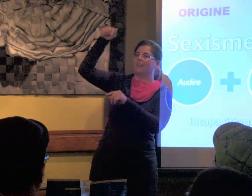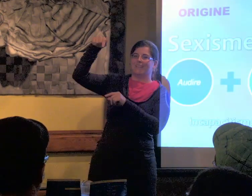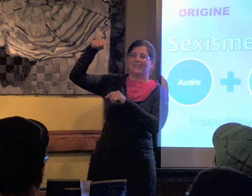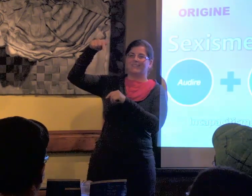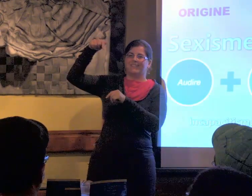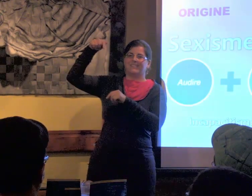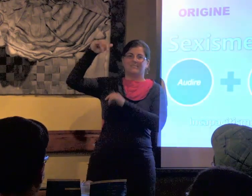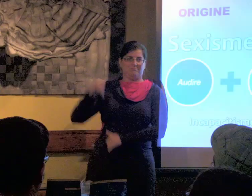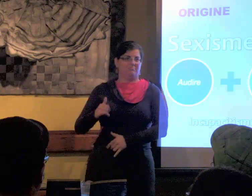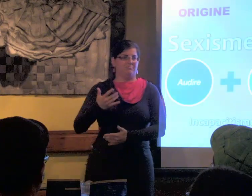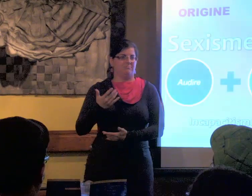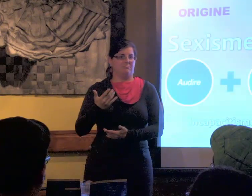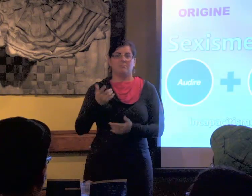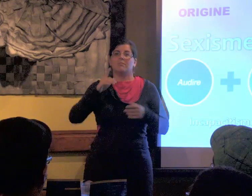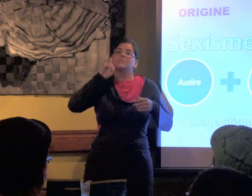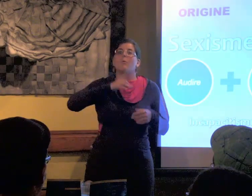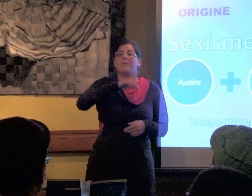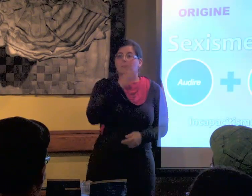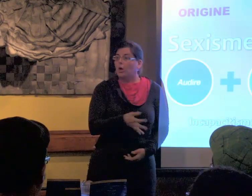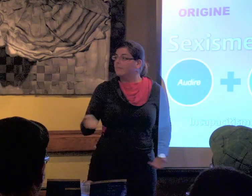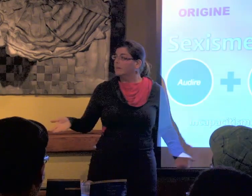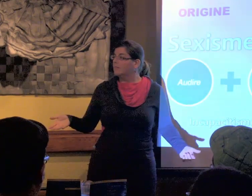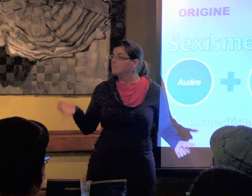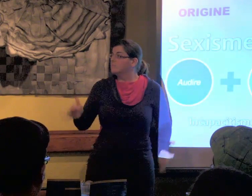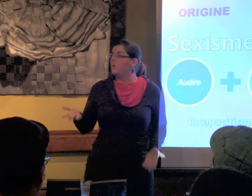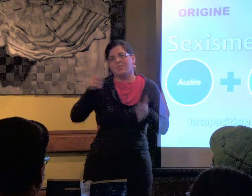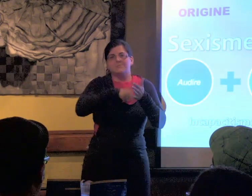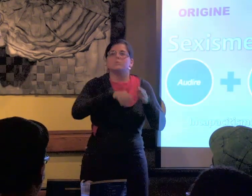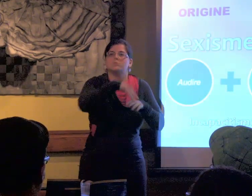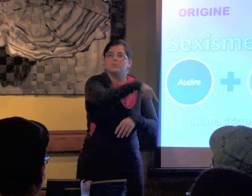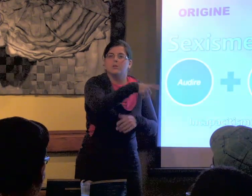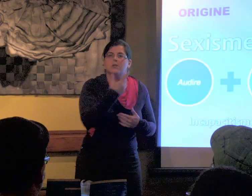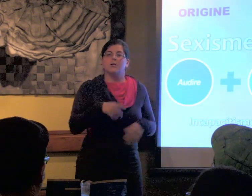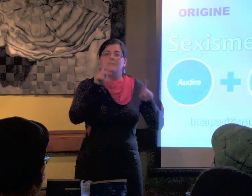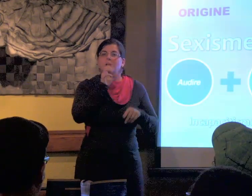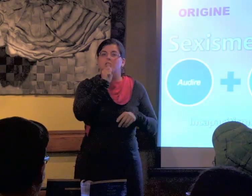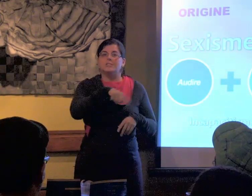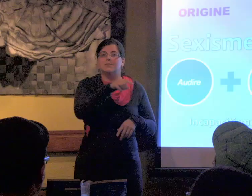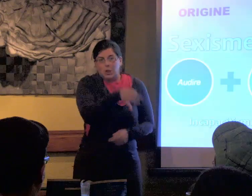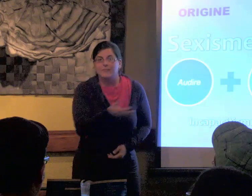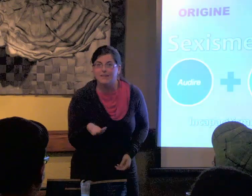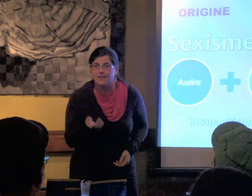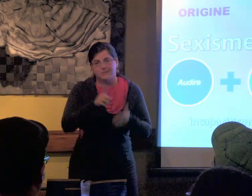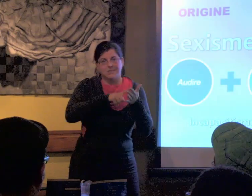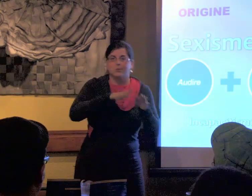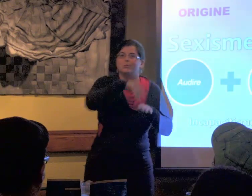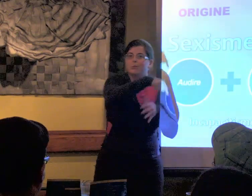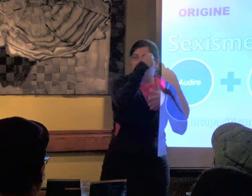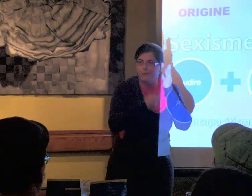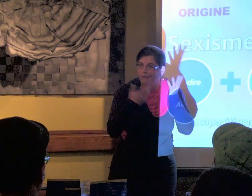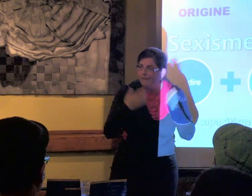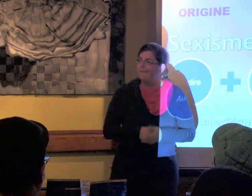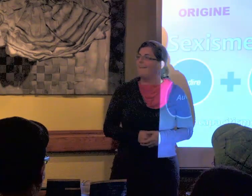ne fonctionne pas ou qui n'est pas inclus dans la majorité. Donc, c'est ça. Donc, c'est de la discrimination. Les personnes âgées, quand on